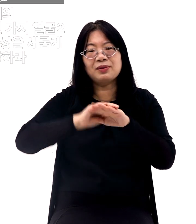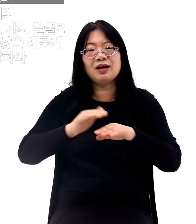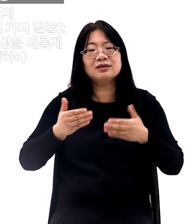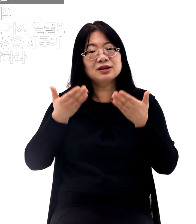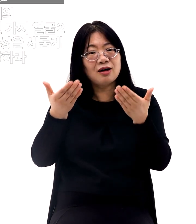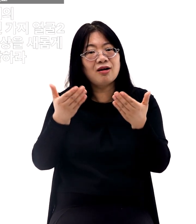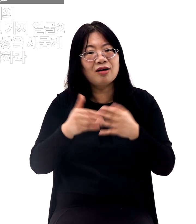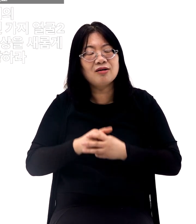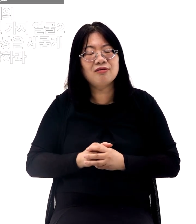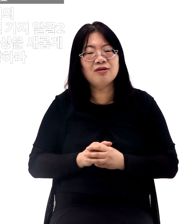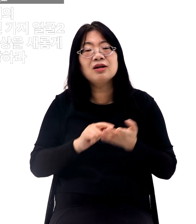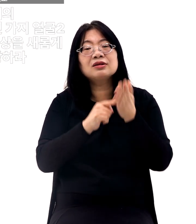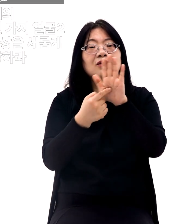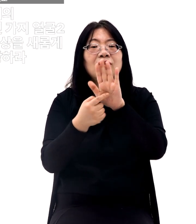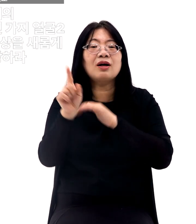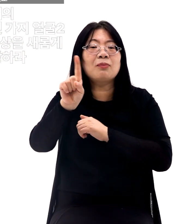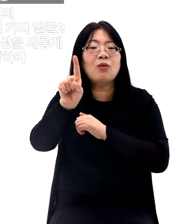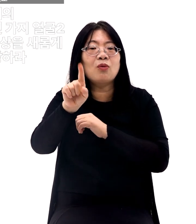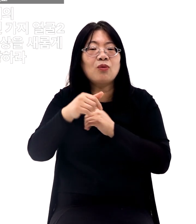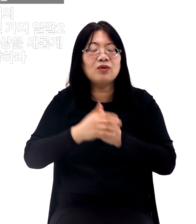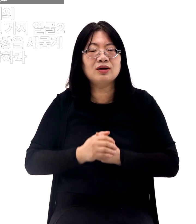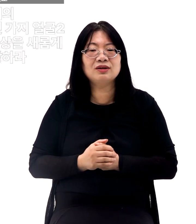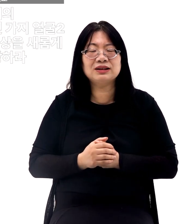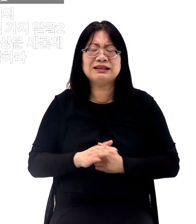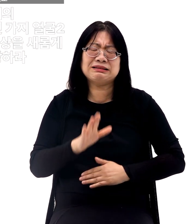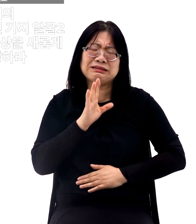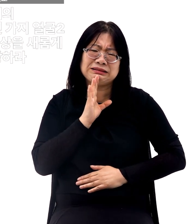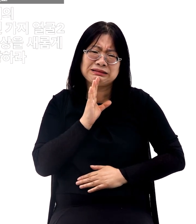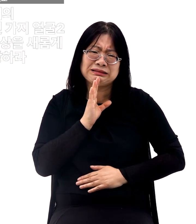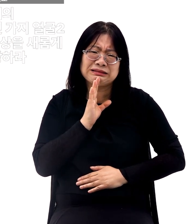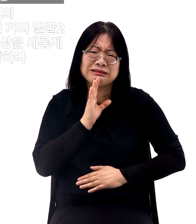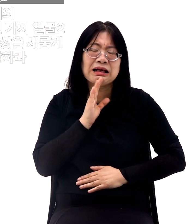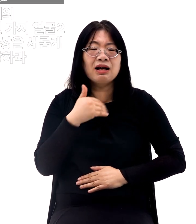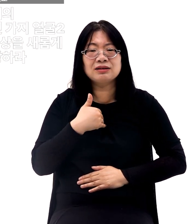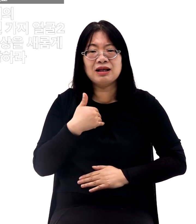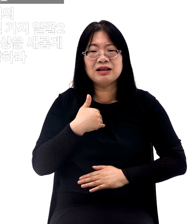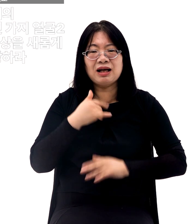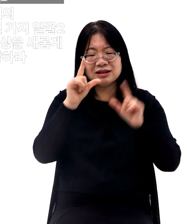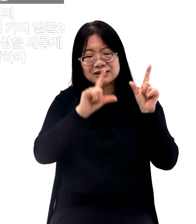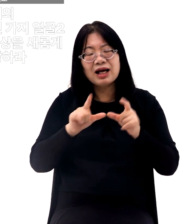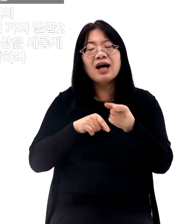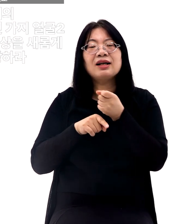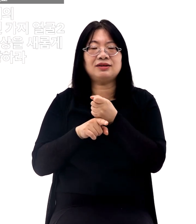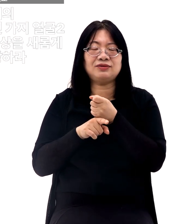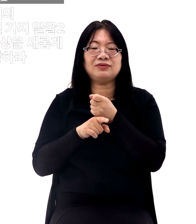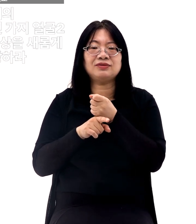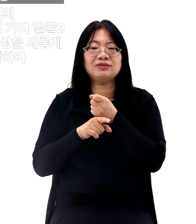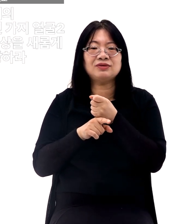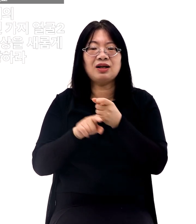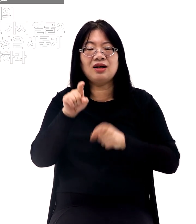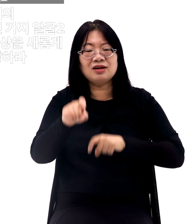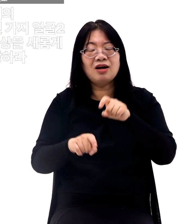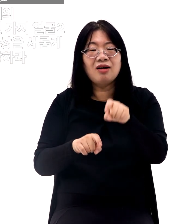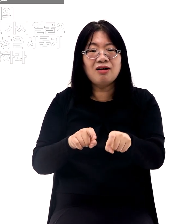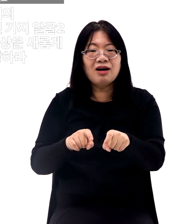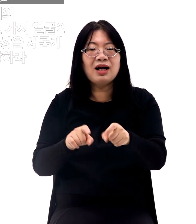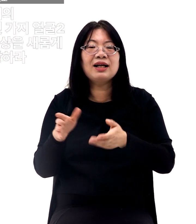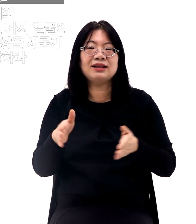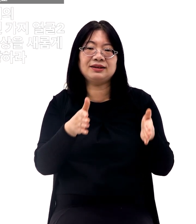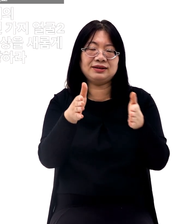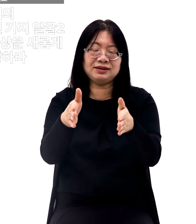드리다 보면 뭐가 드러날까요? 진짜 내가 살아야 될 이유, 걸어가야 될